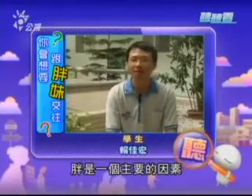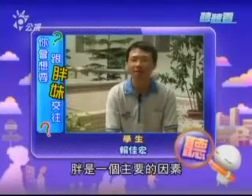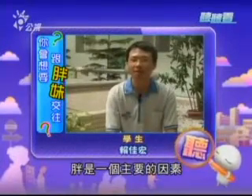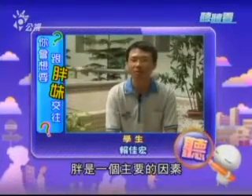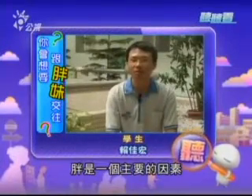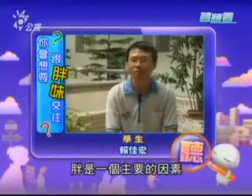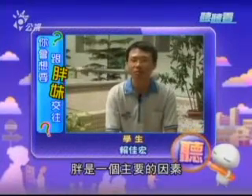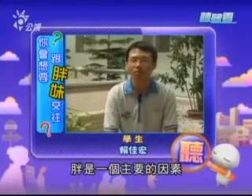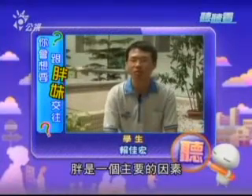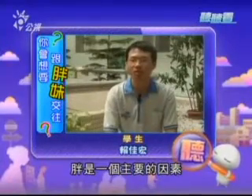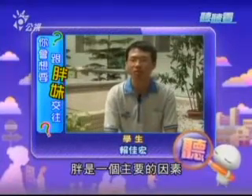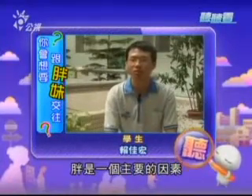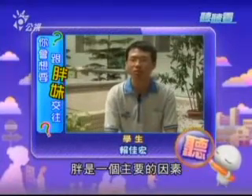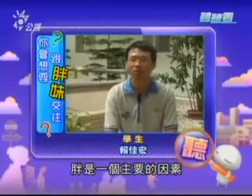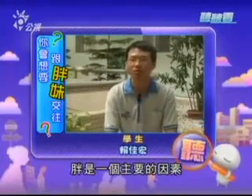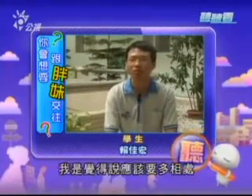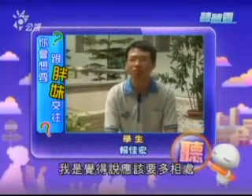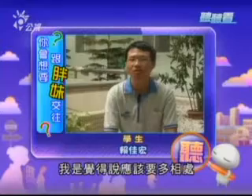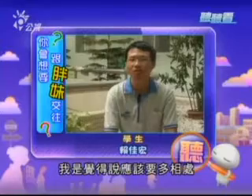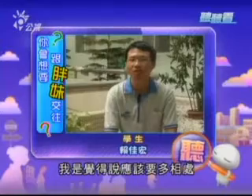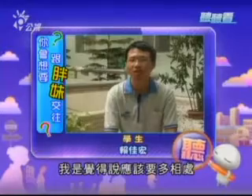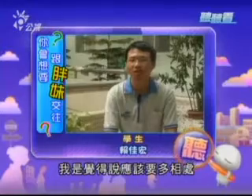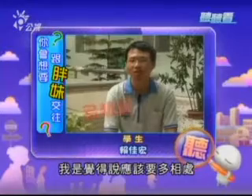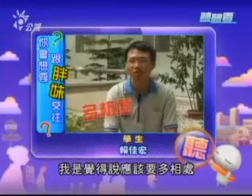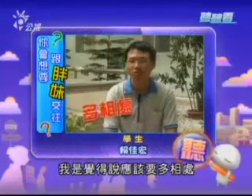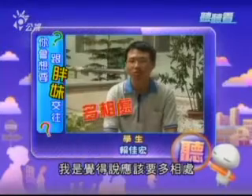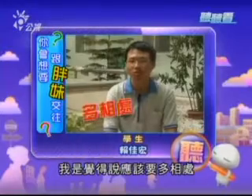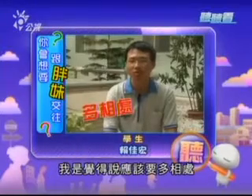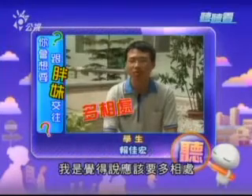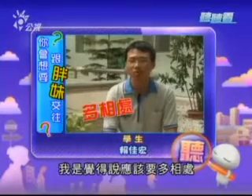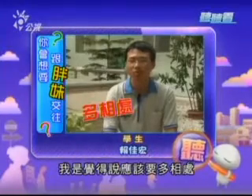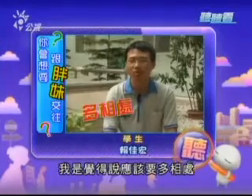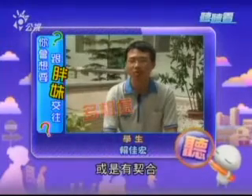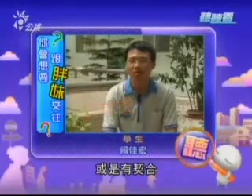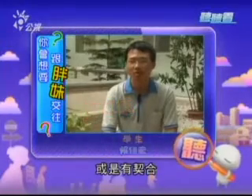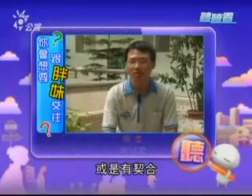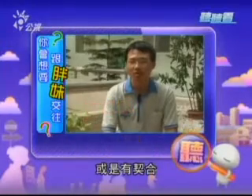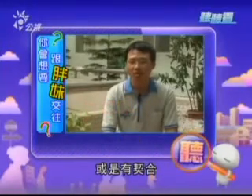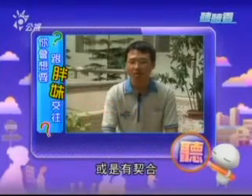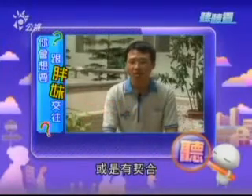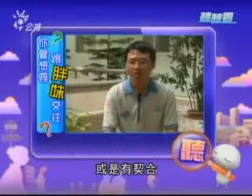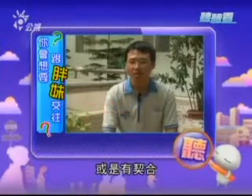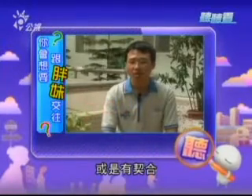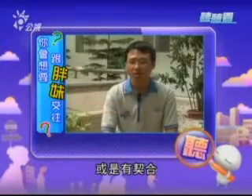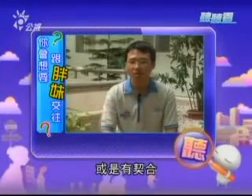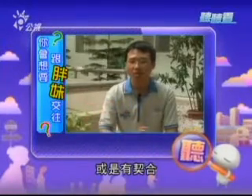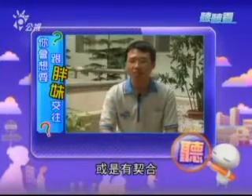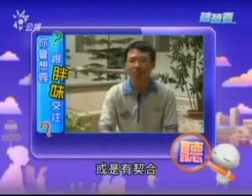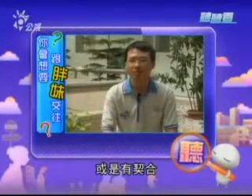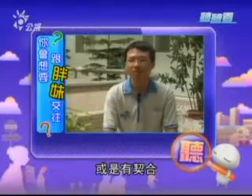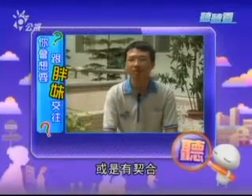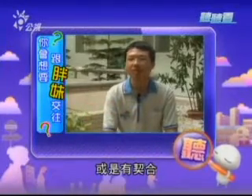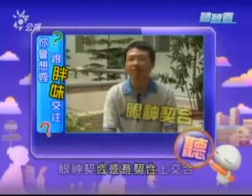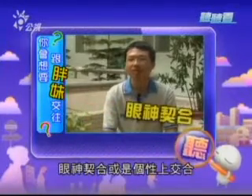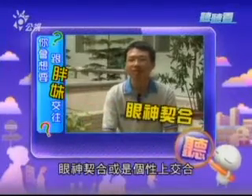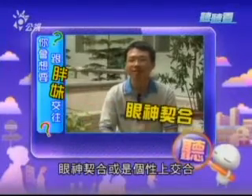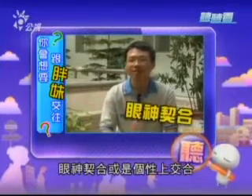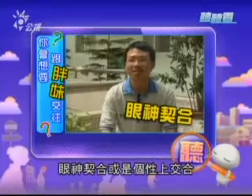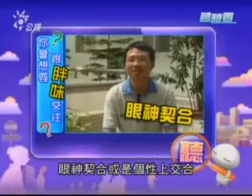个主要的因素，我是觉得说应该要多相处，或是有契合，眼神契合，